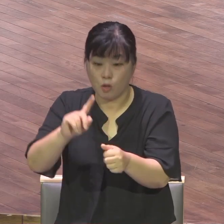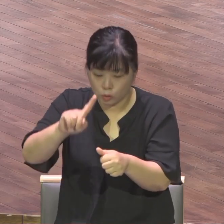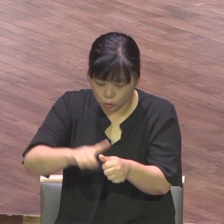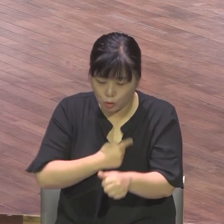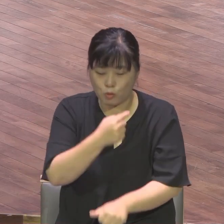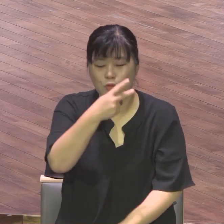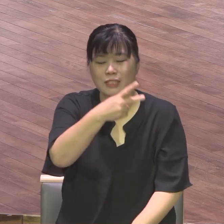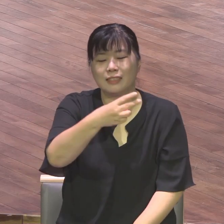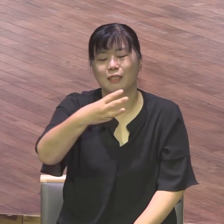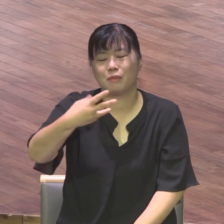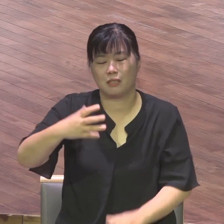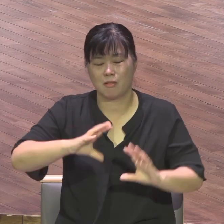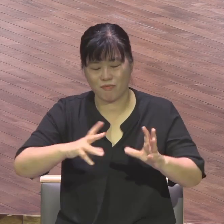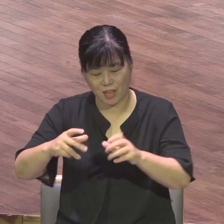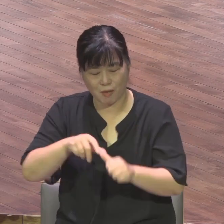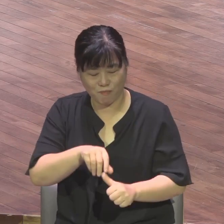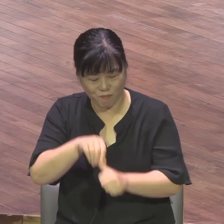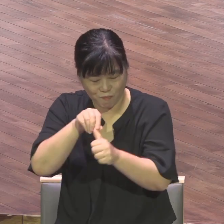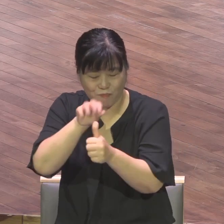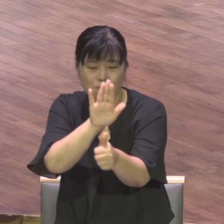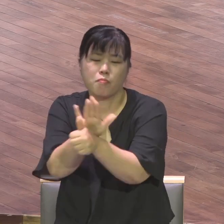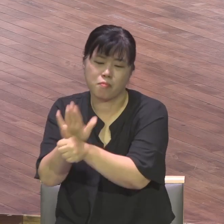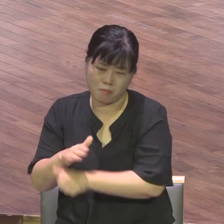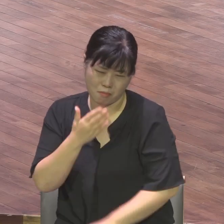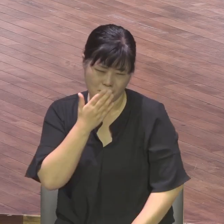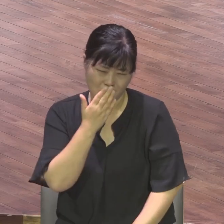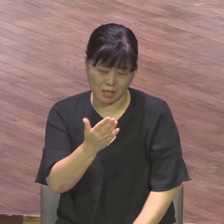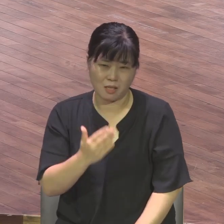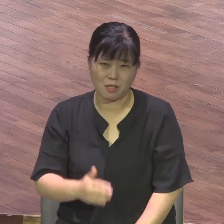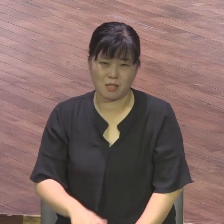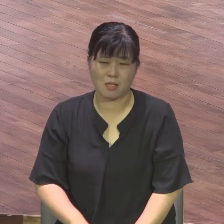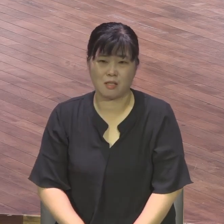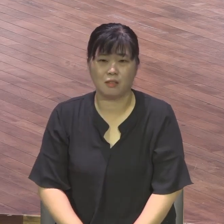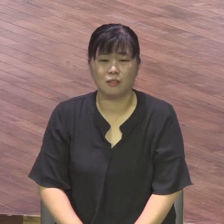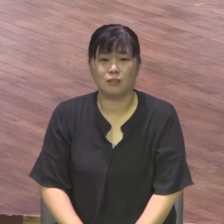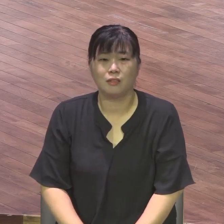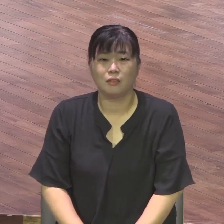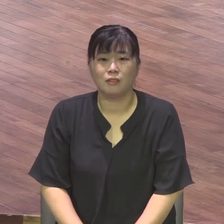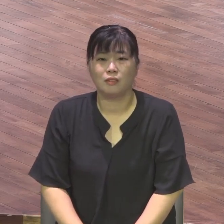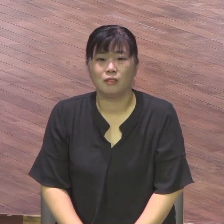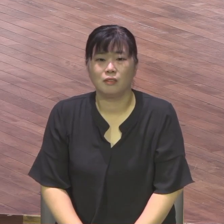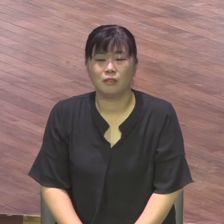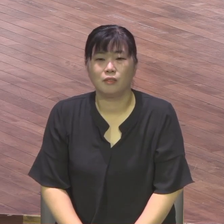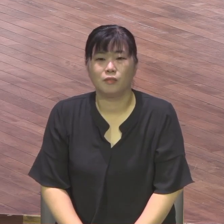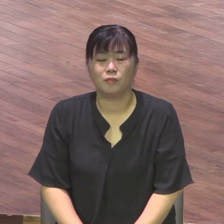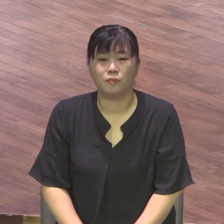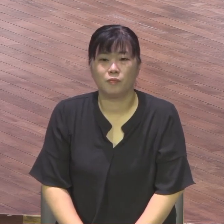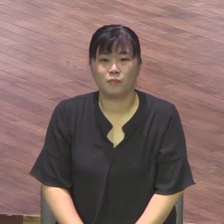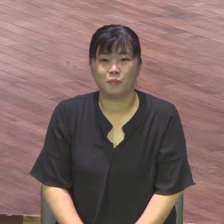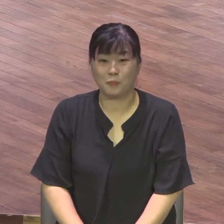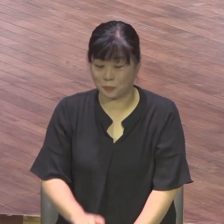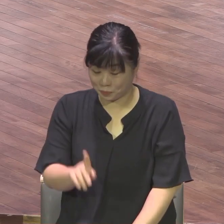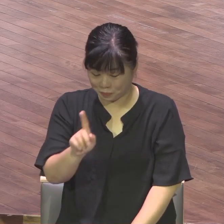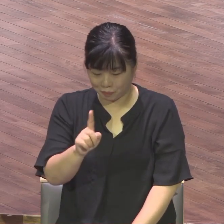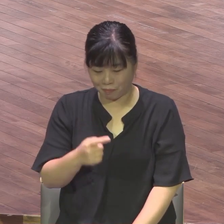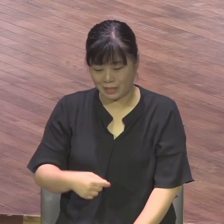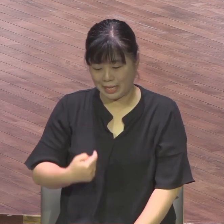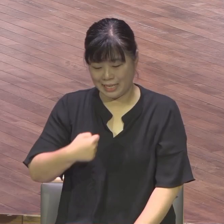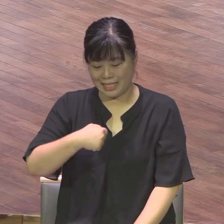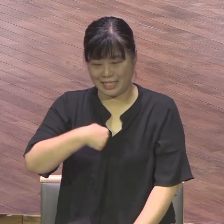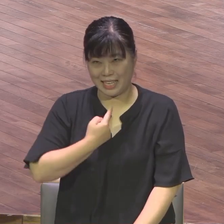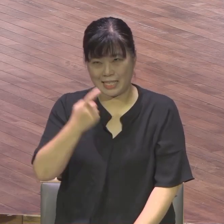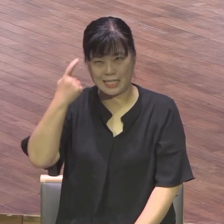다 여러분을 치유하는 거예요. 아멘. 이 편견에 잡혀서 하면 이거 안 합니다. 삼일조